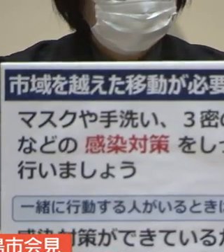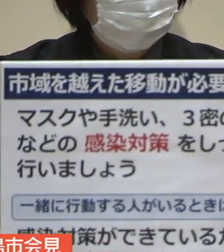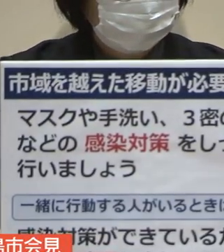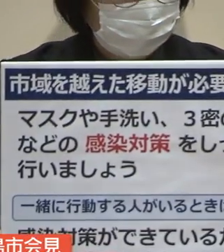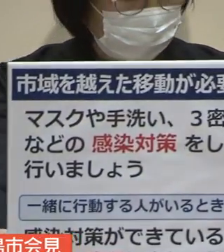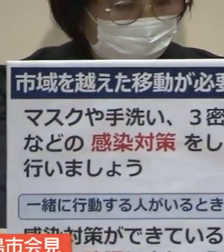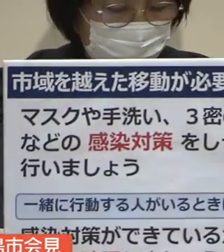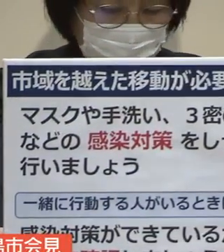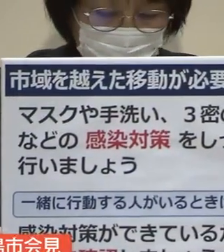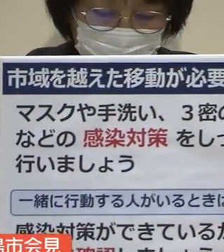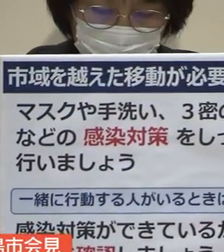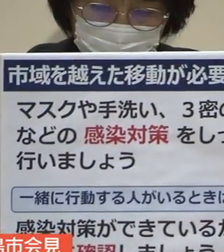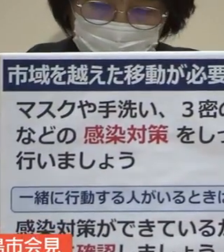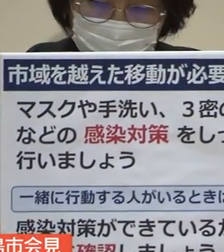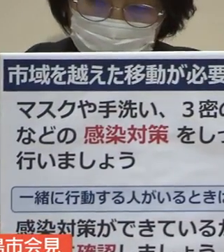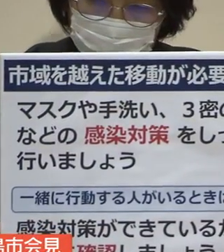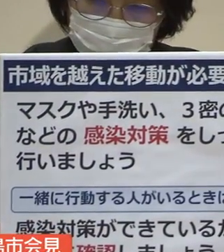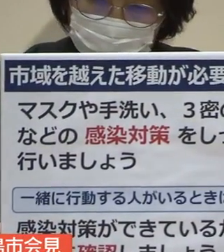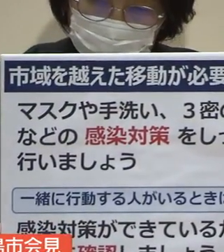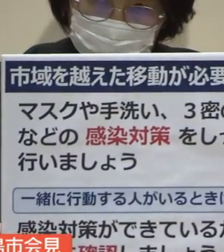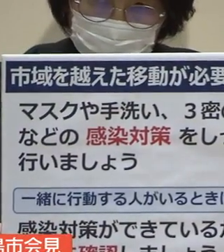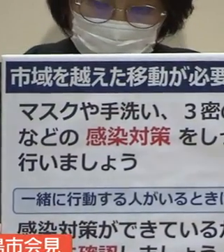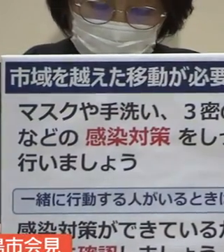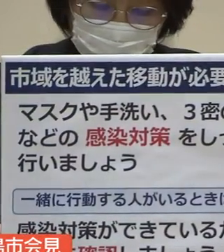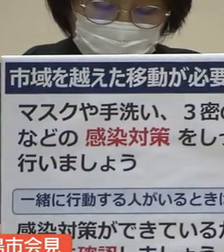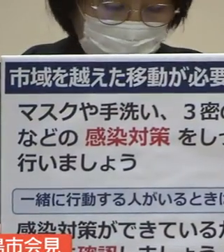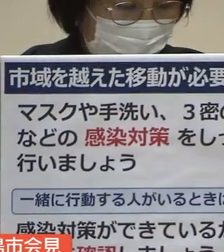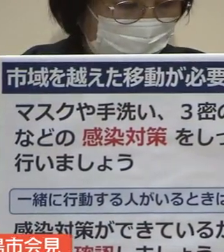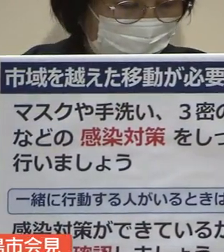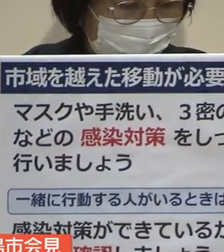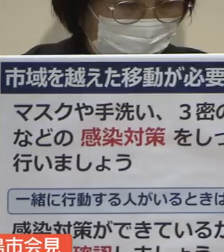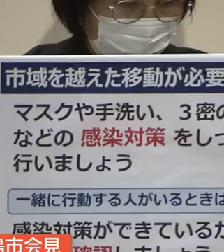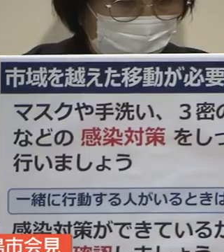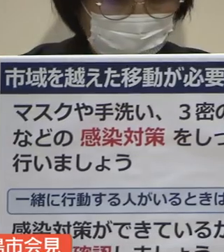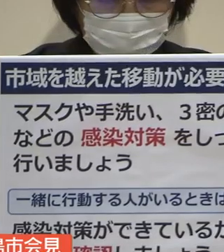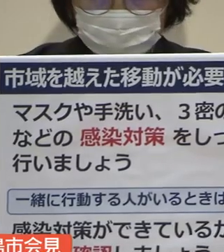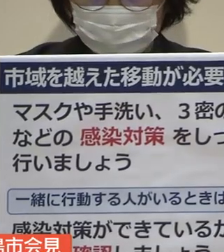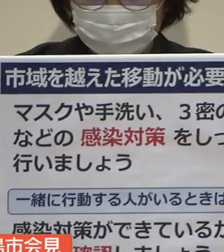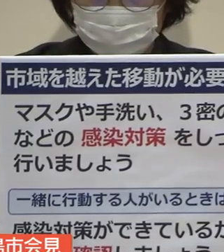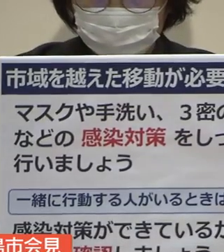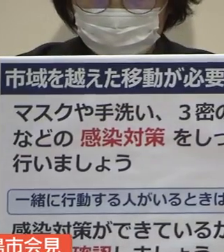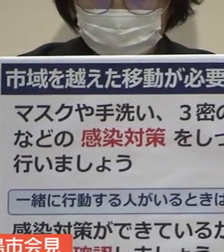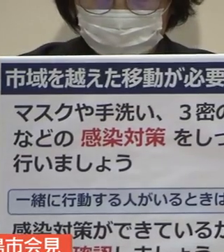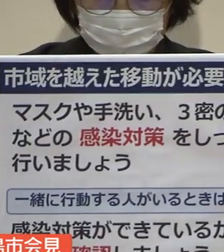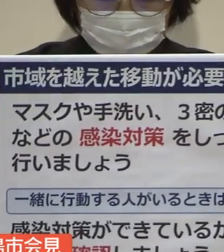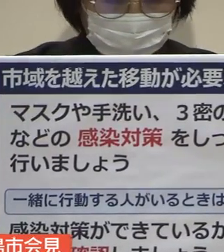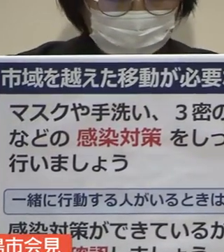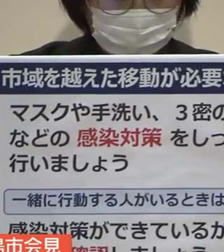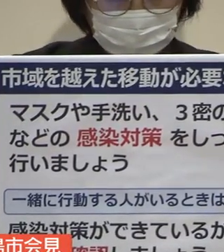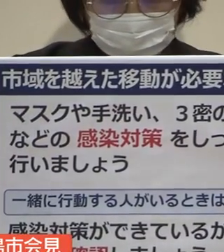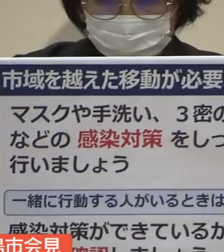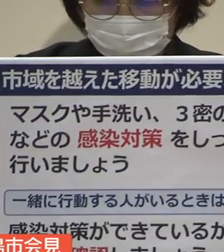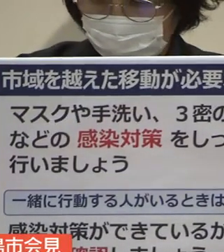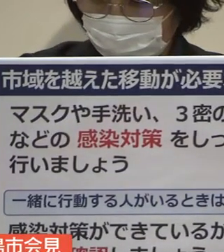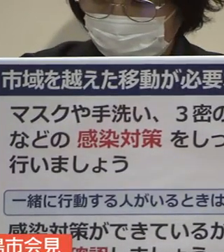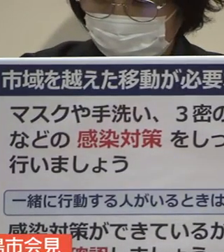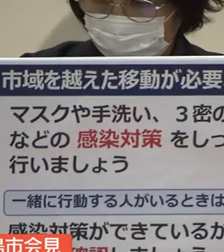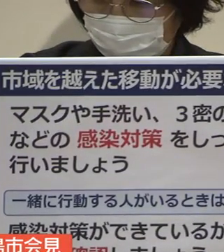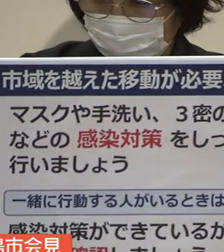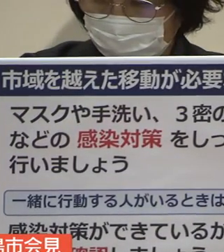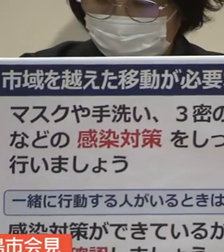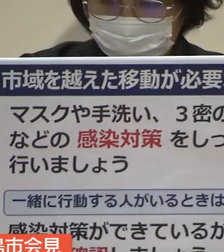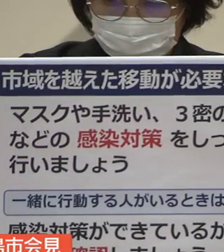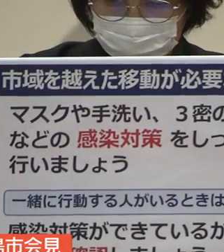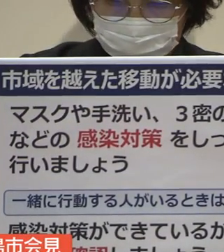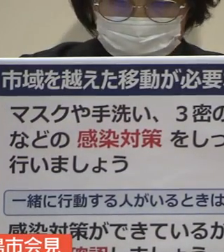染対策をしっかり行っていただきたいことです。そして一緒に行動する人がいるときは、今申し上げ